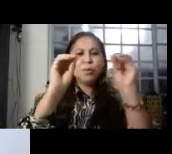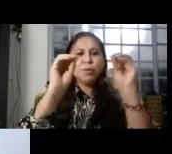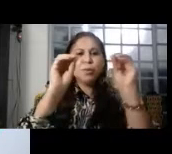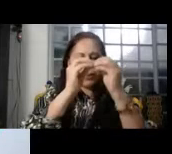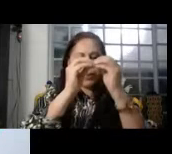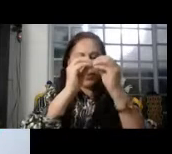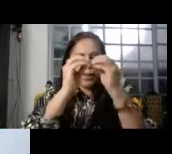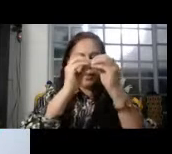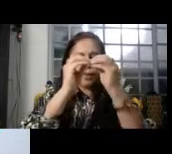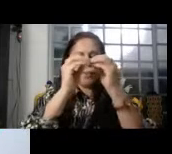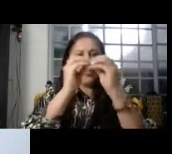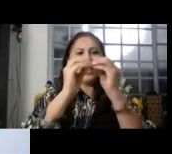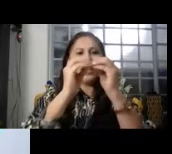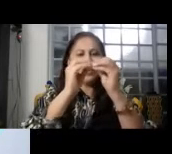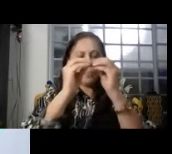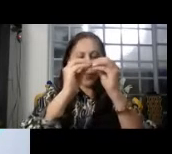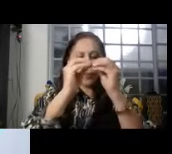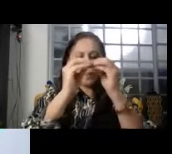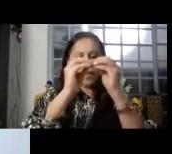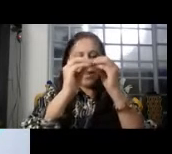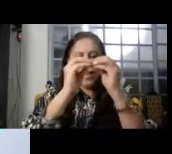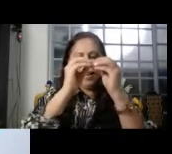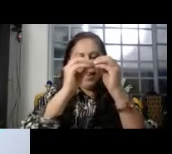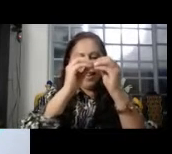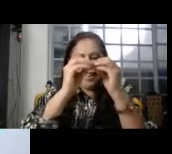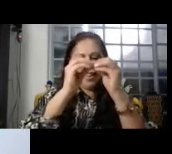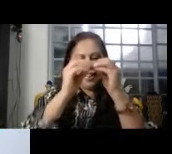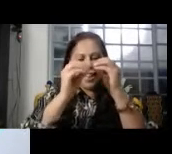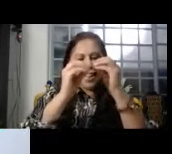muito beijo na boca, né? Novela.